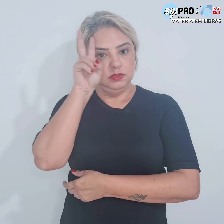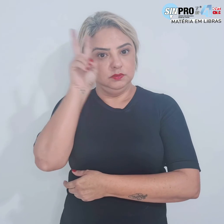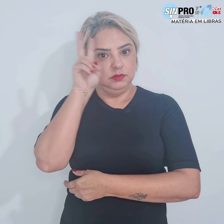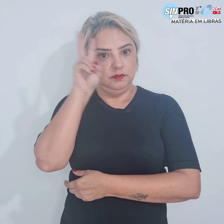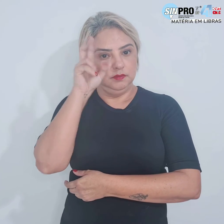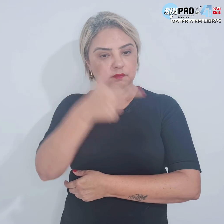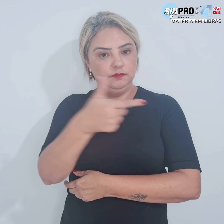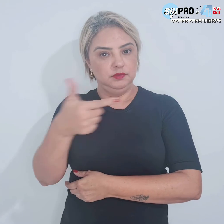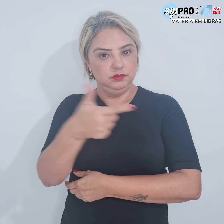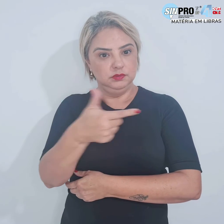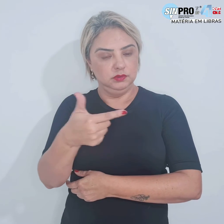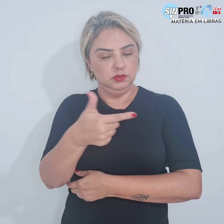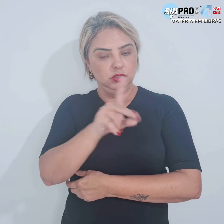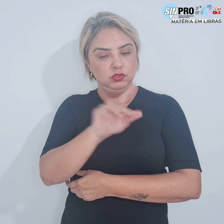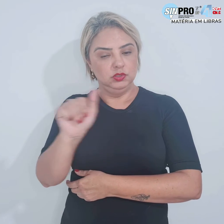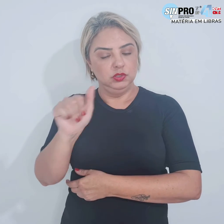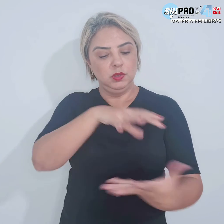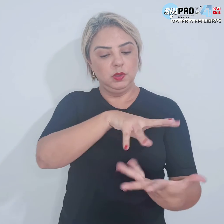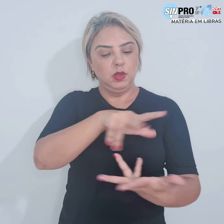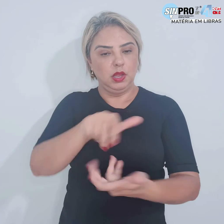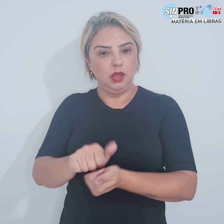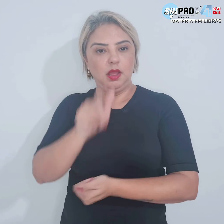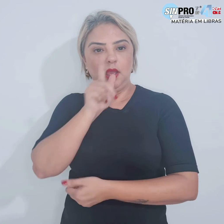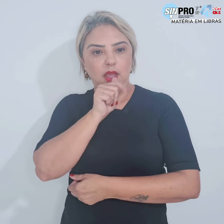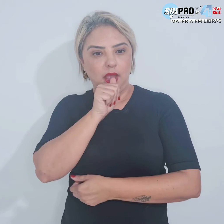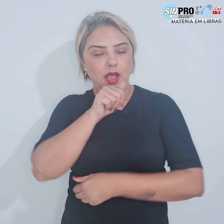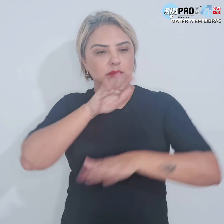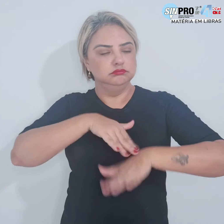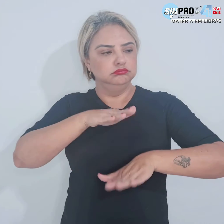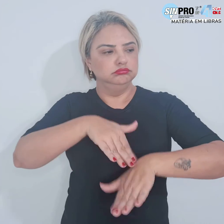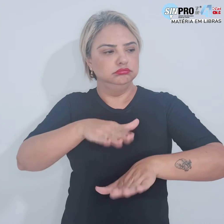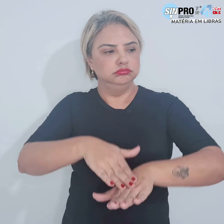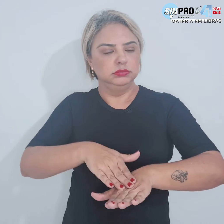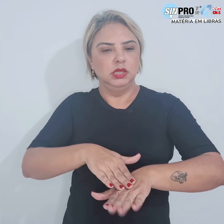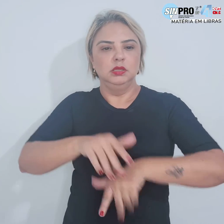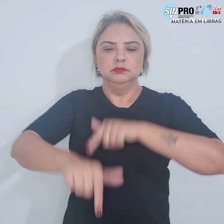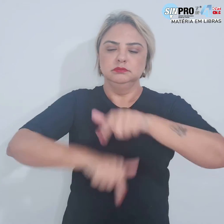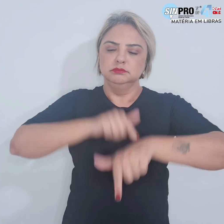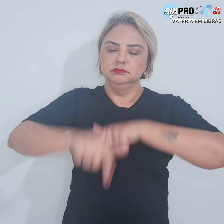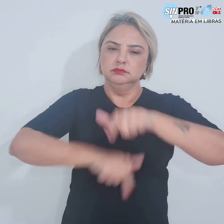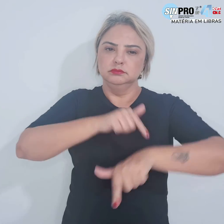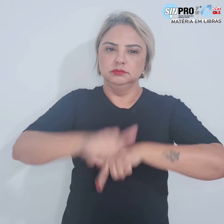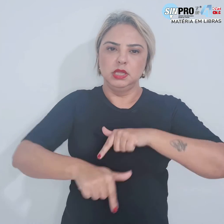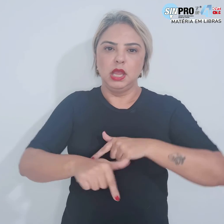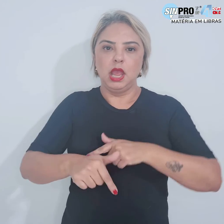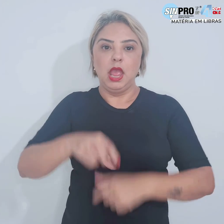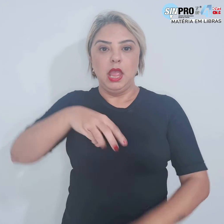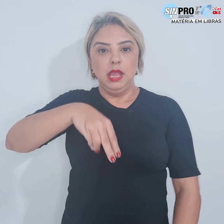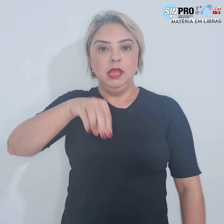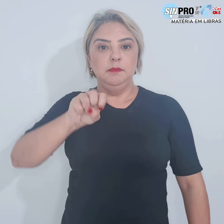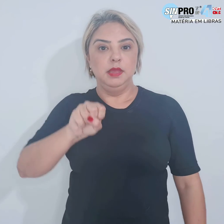direitos, nesta segunda-feira, 22, Dia Mundial da Água, o Movimento dos Trabalhadores Sem